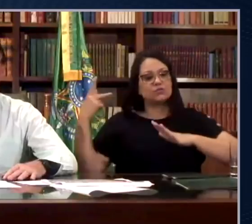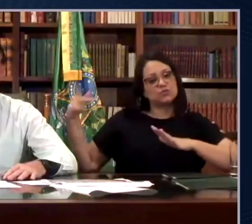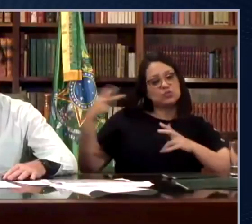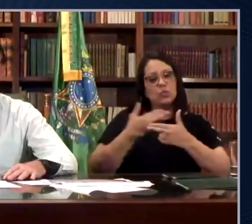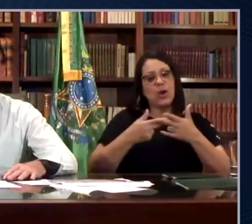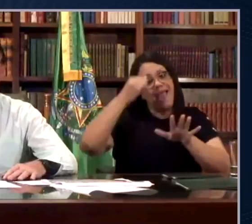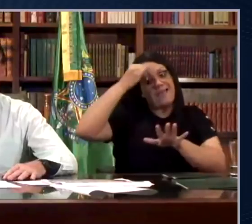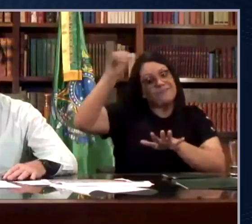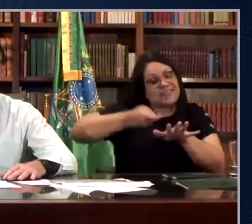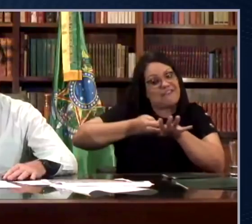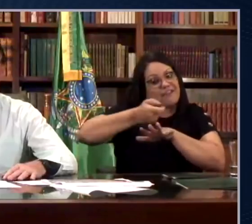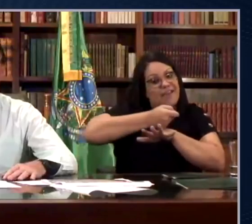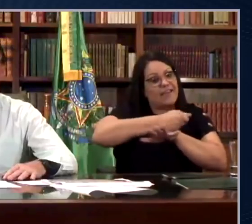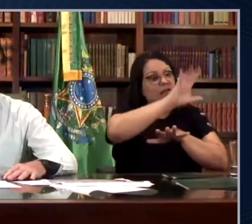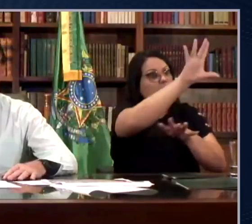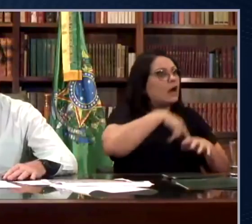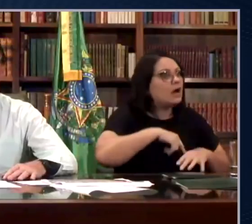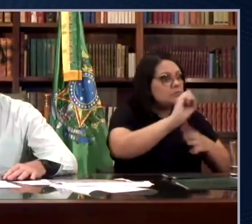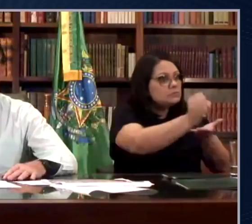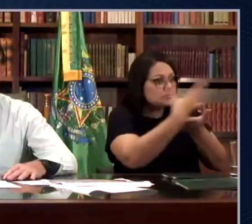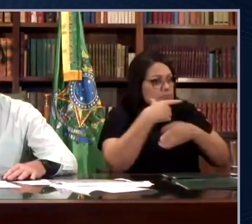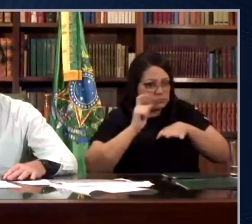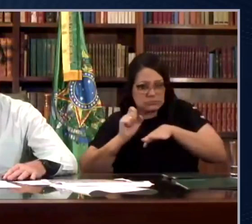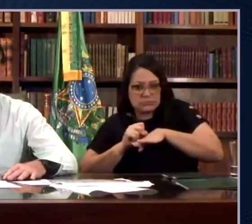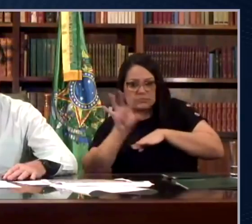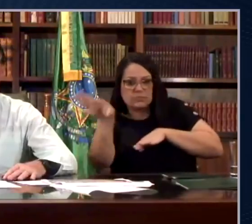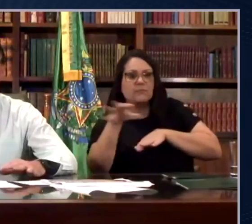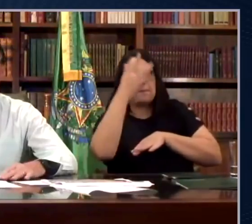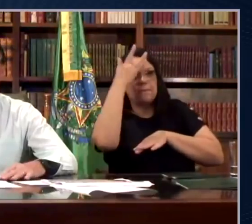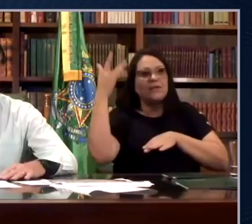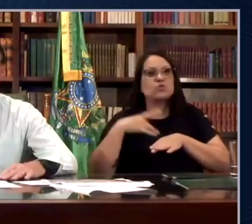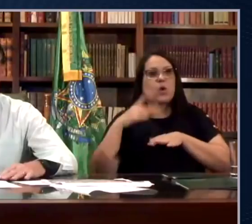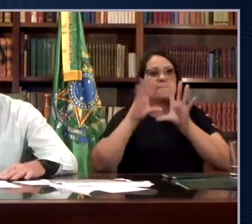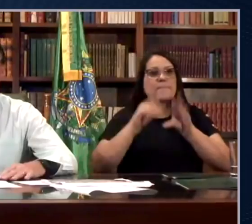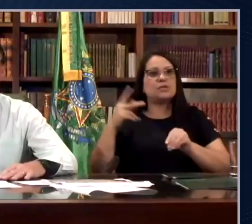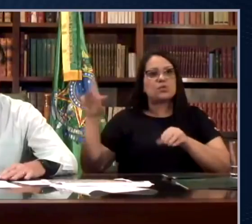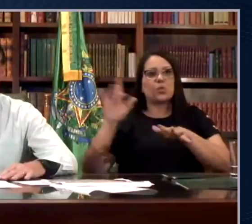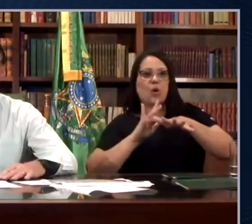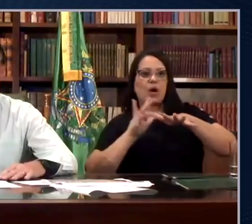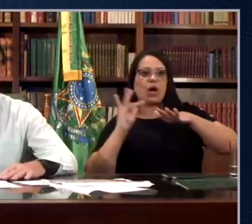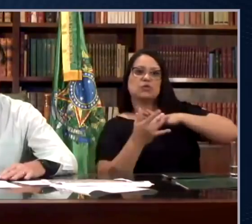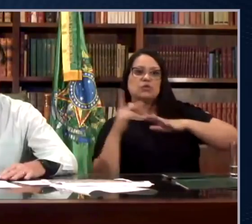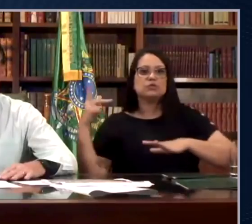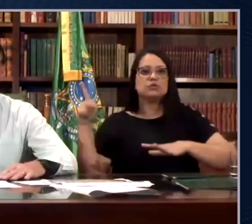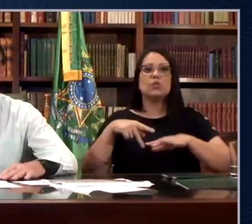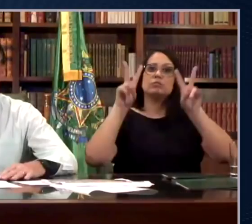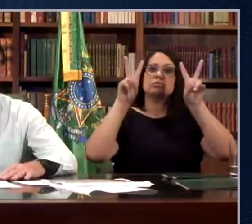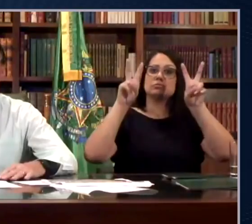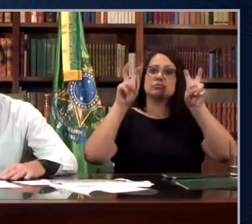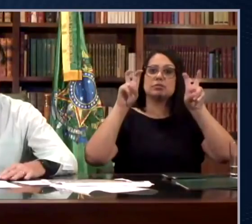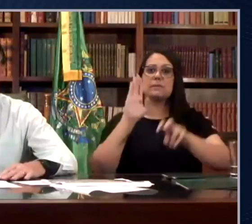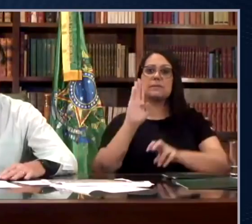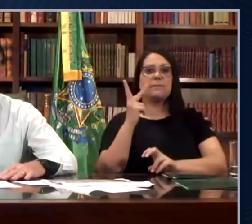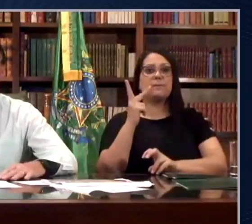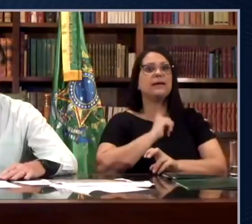uma limitação na quantidade de pessoas que têm acesso às redes sociais do senhor, especificamente sobre esse post de Belo Horizonte. Foi o senhor